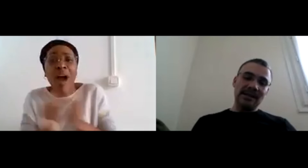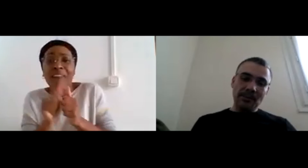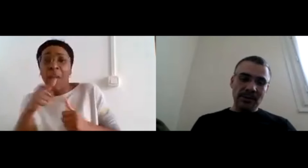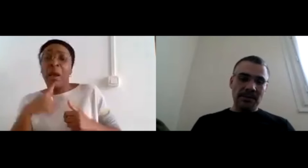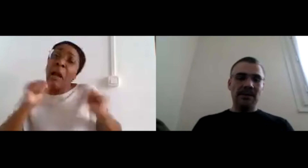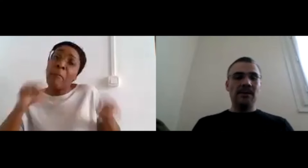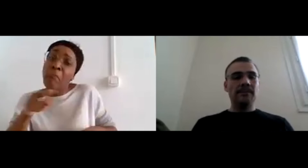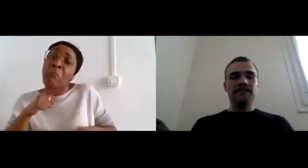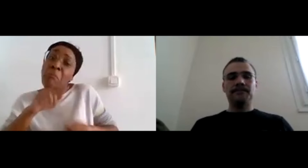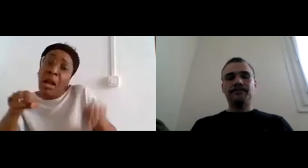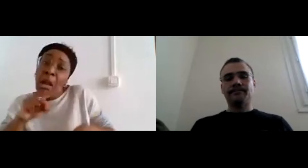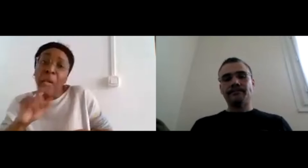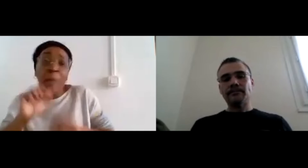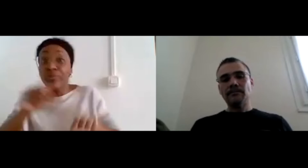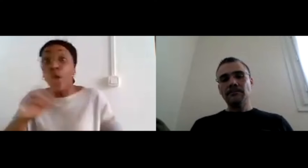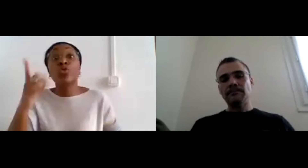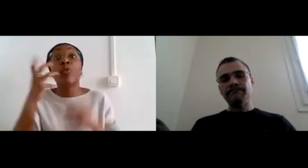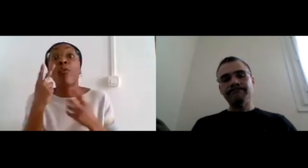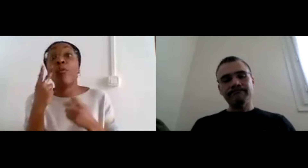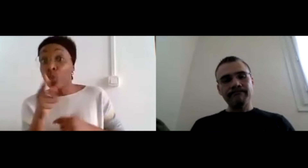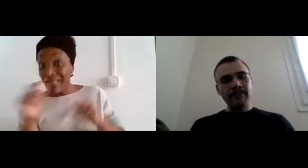ta disponibilité.